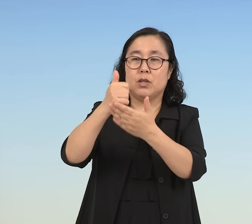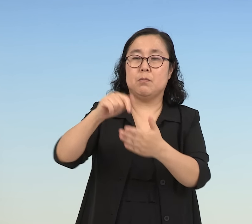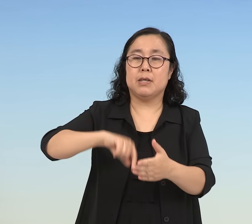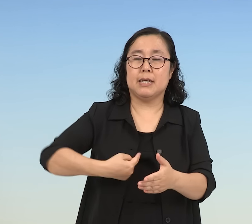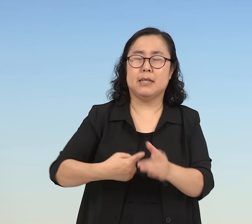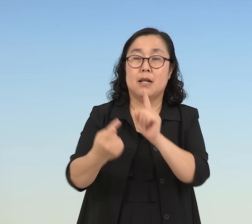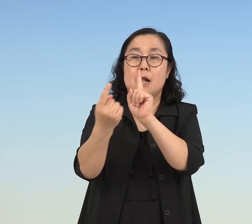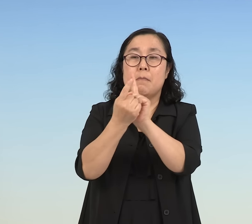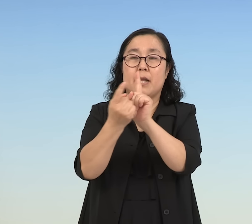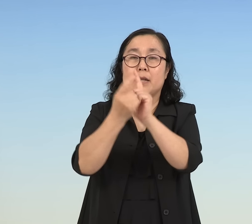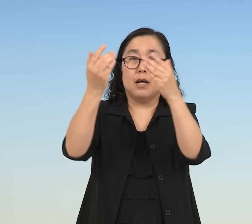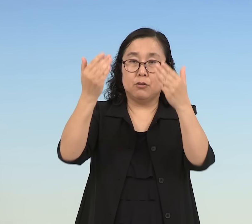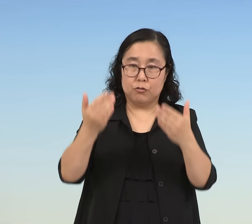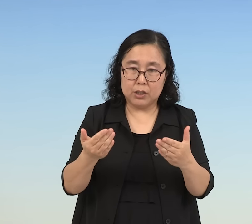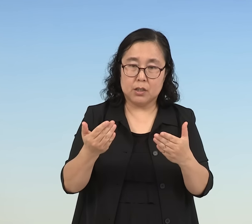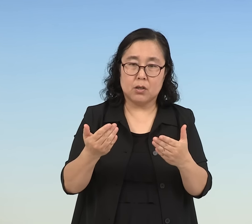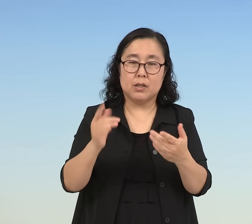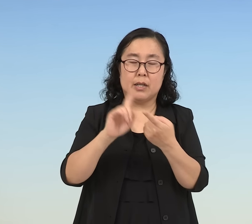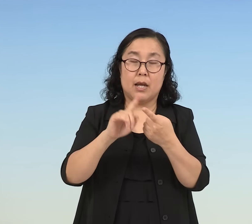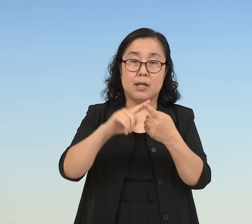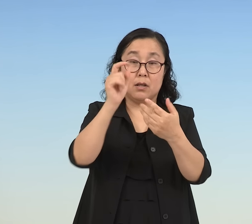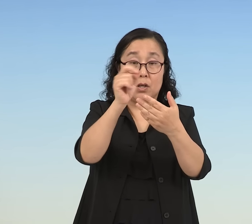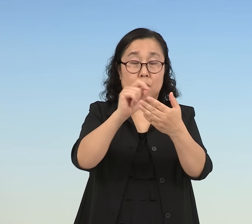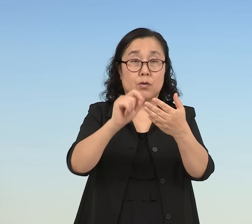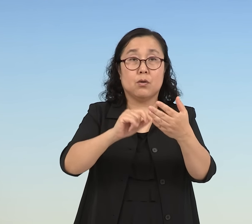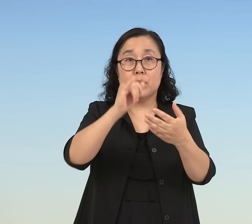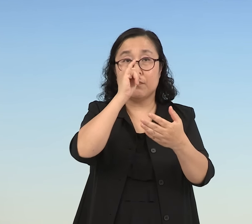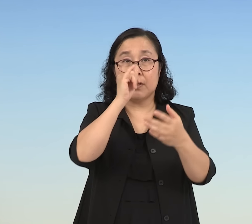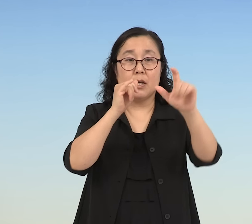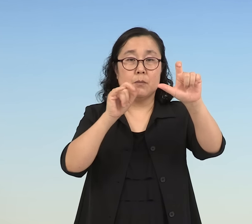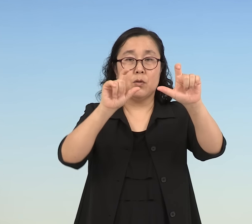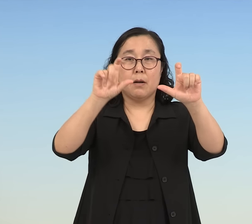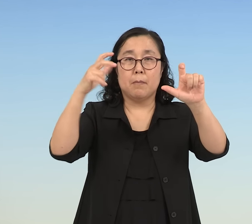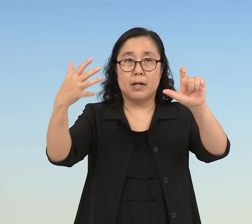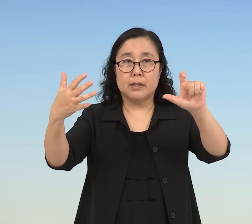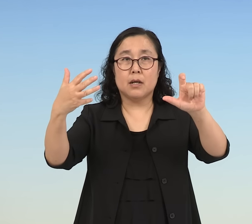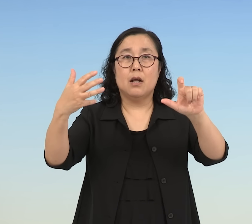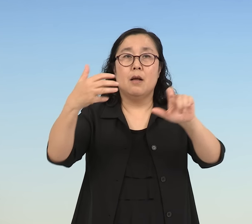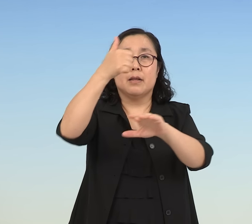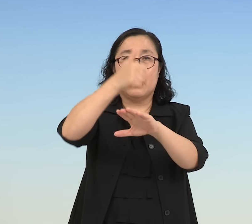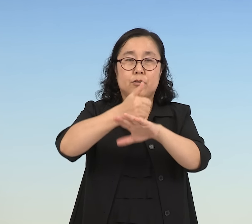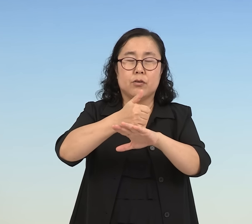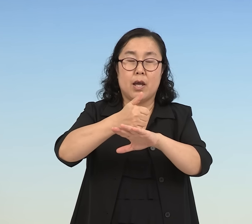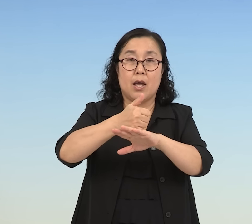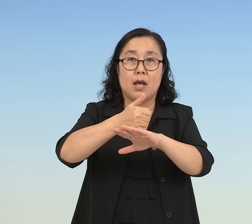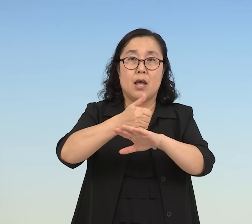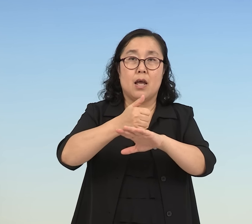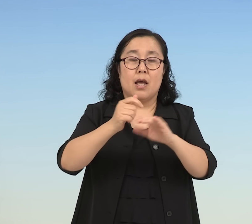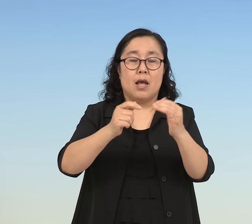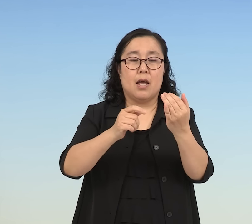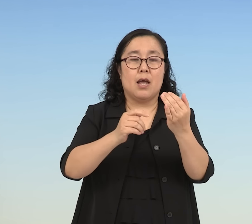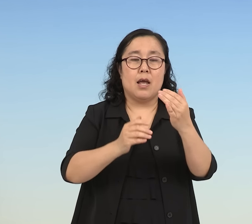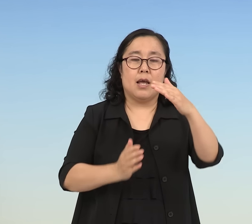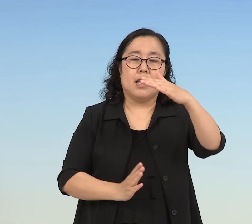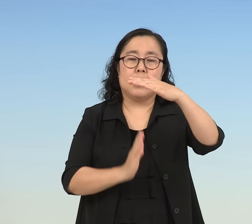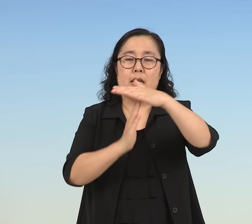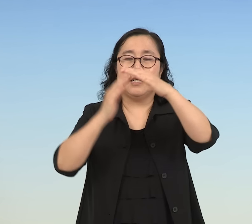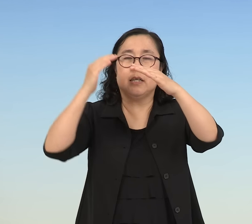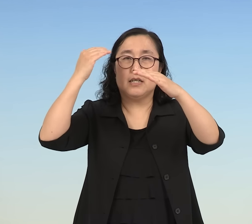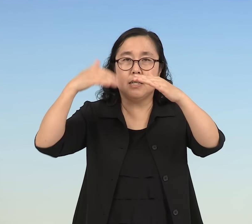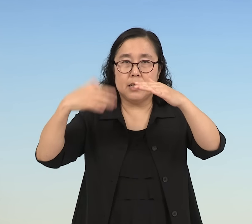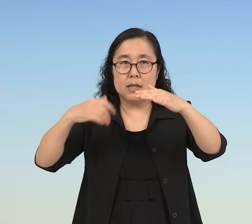자기를 만나주신 사건을 뭐라고 표현하느냐 고린도전서 15장 8절을 보십시오. 맨 나중에 만삭되지 못하여 난 자